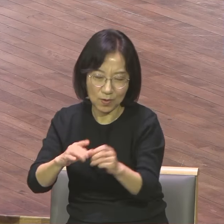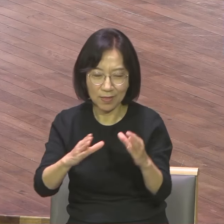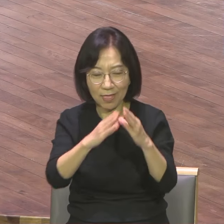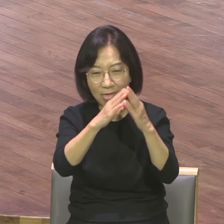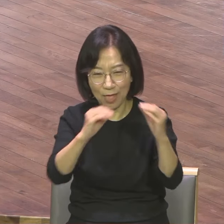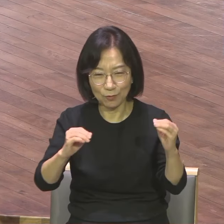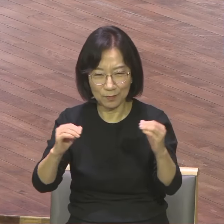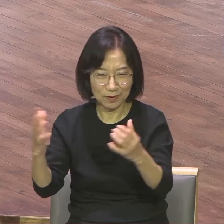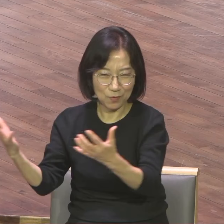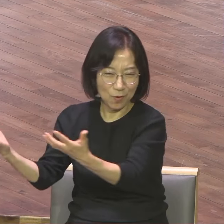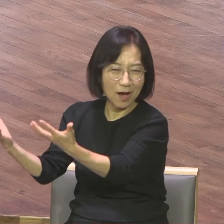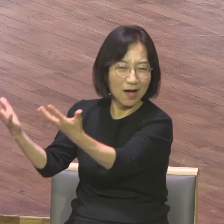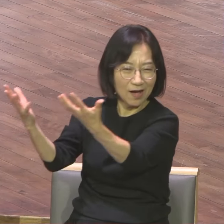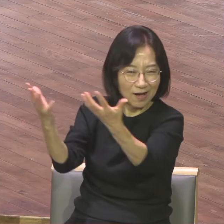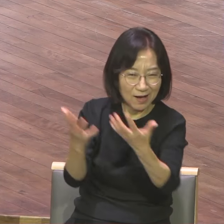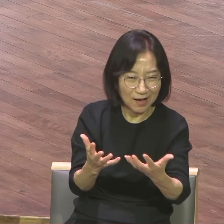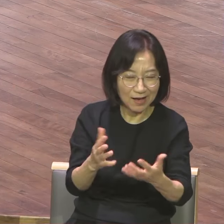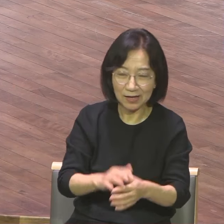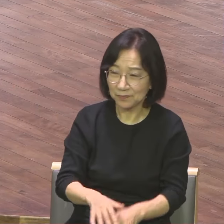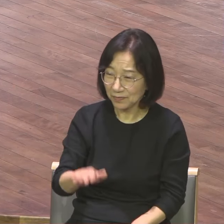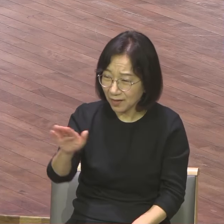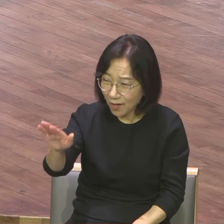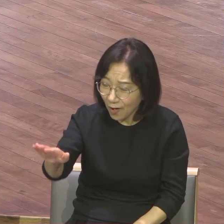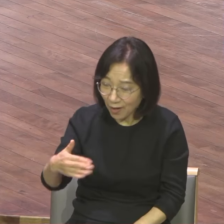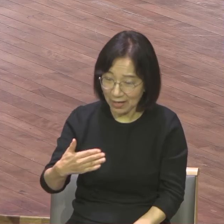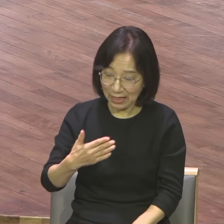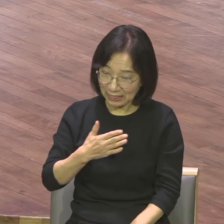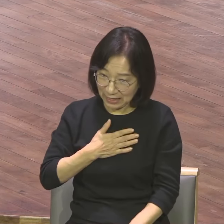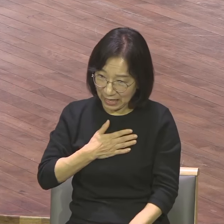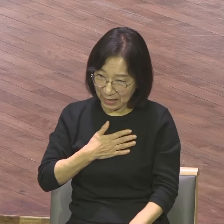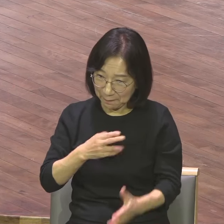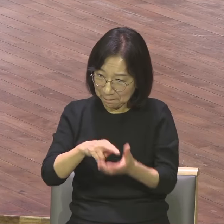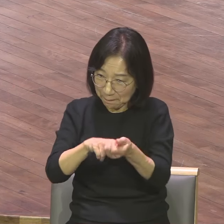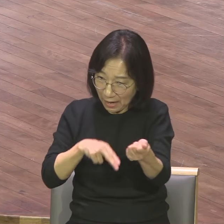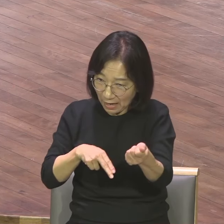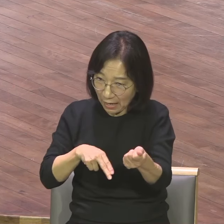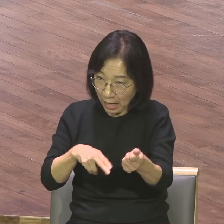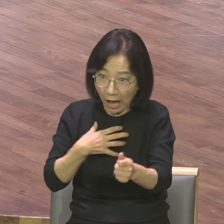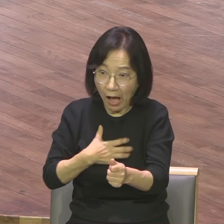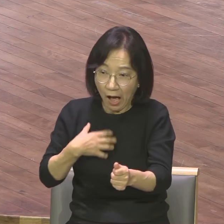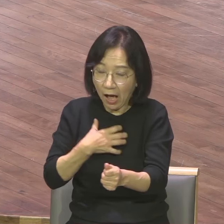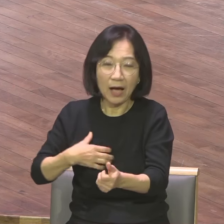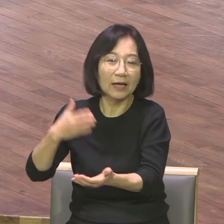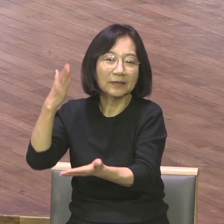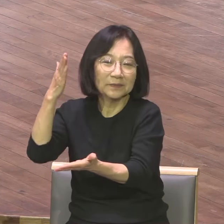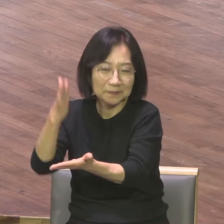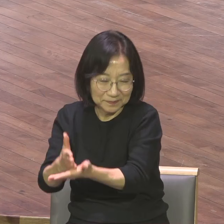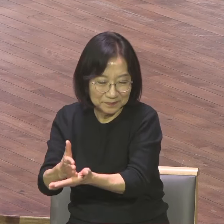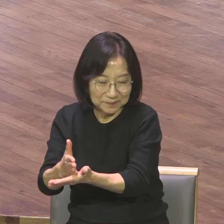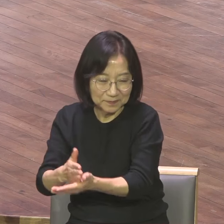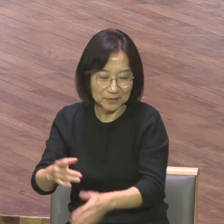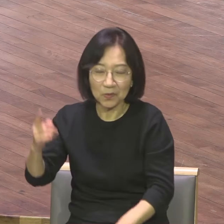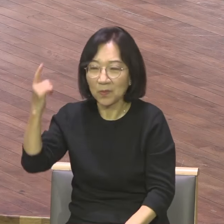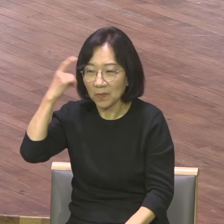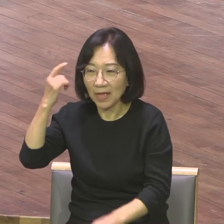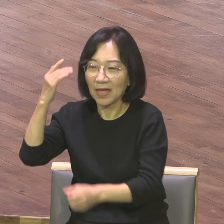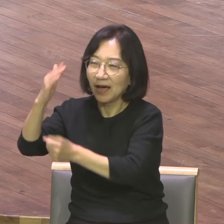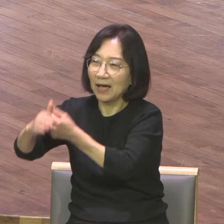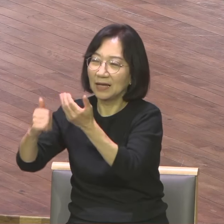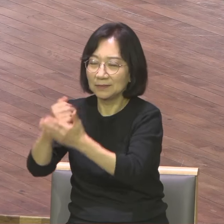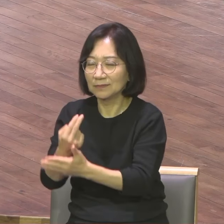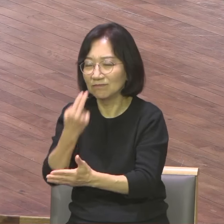뭐라 합니까? 당신들이 나를 이곳에 팔았다고 해서 근심하지 마소서, 한탄하지 마소서. 하나님이 생명을